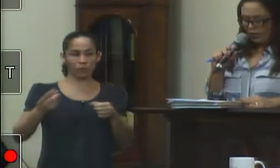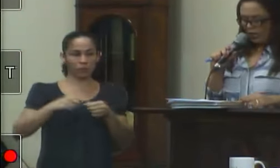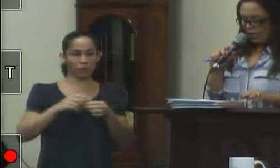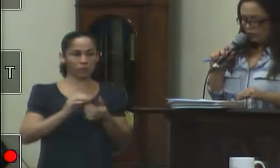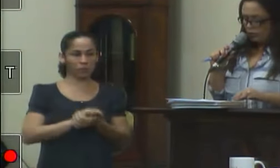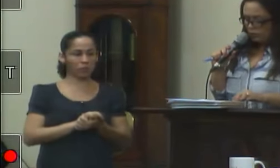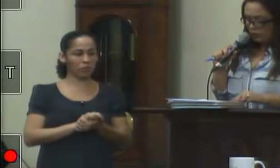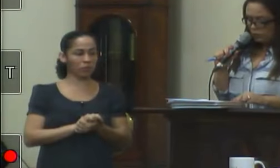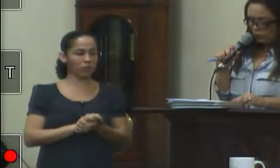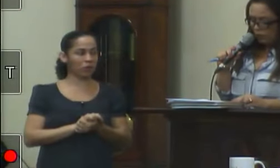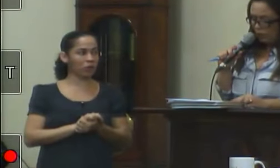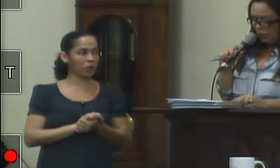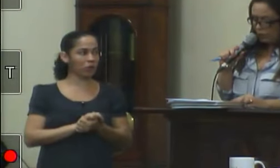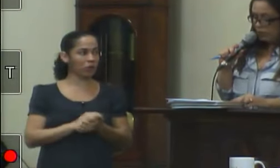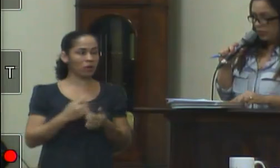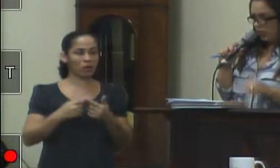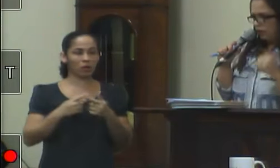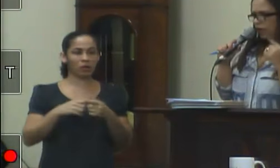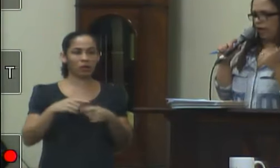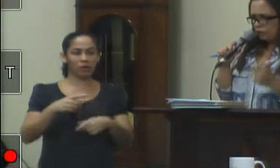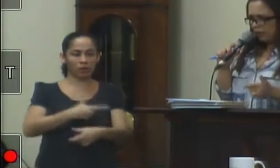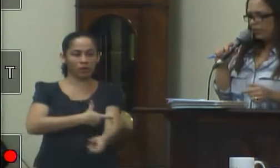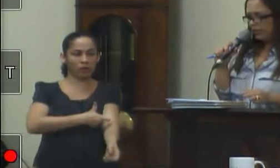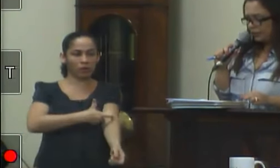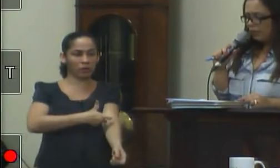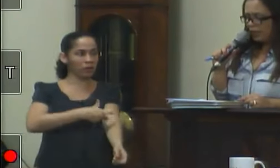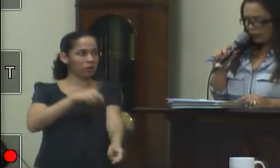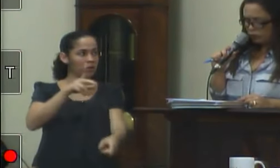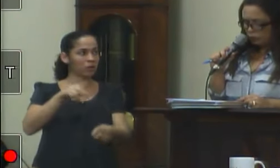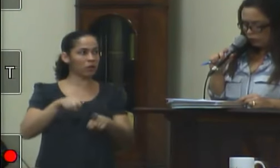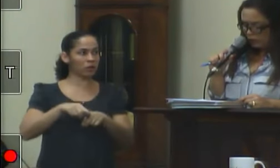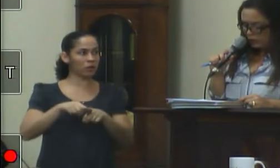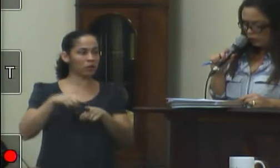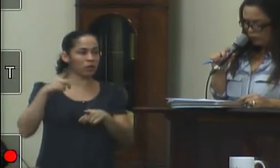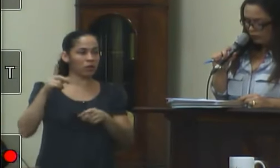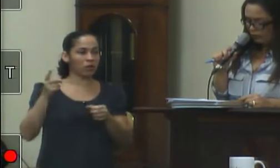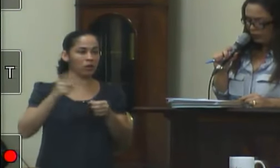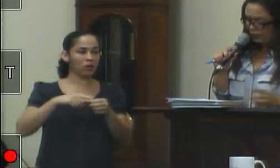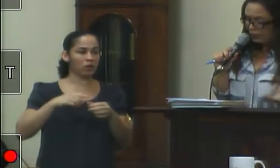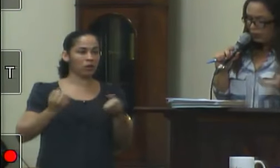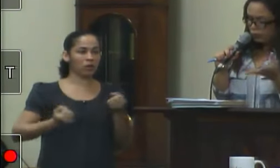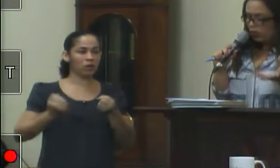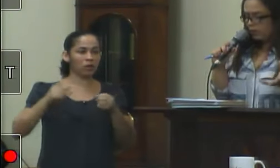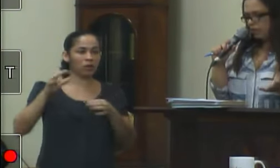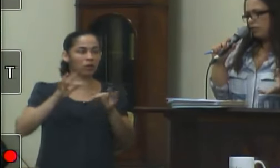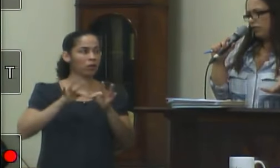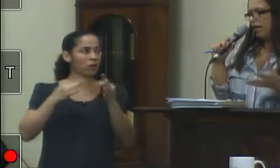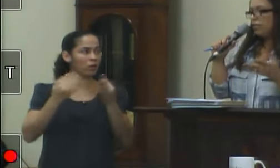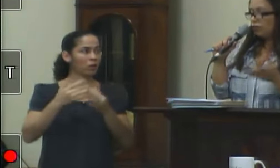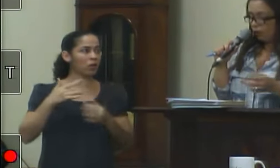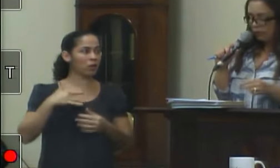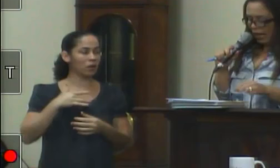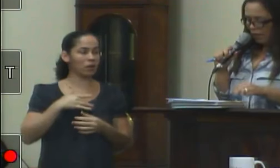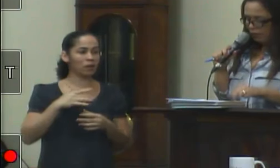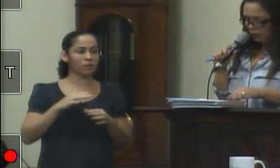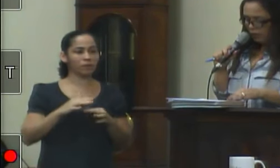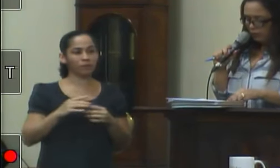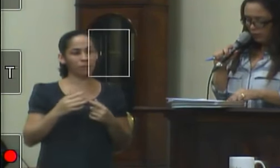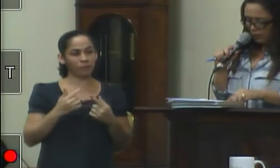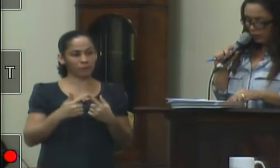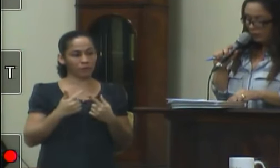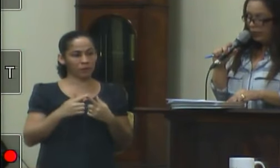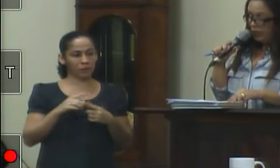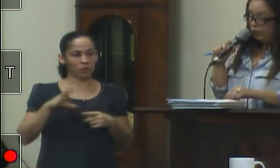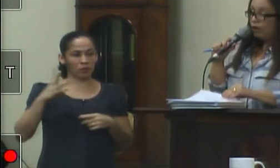Antônio. Retornamos com a coleta de sangue, o carro de Pentanha também retornou para a saúde da família. Todas as unidades voltaram a colher